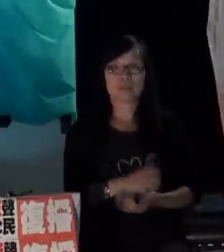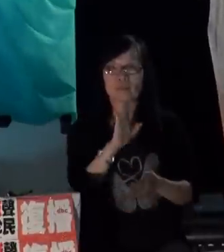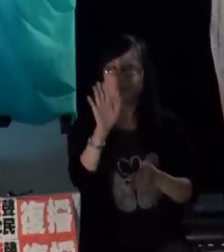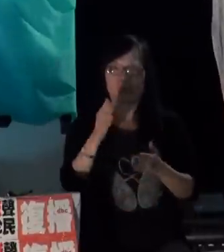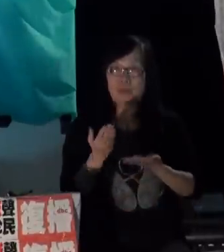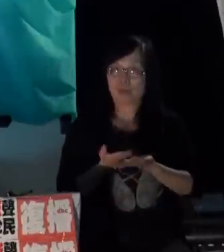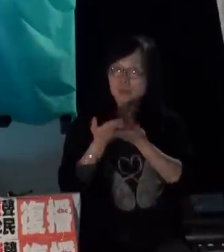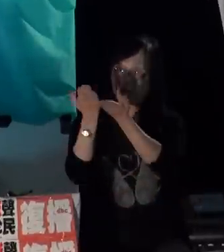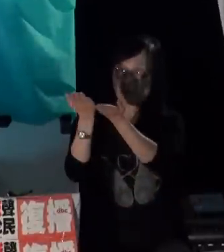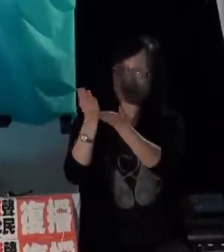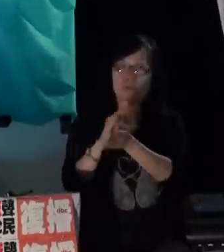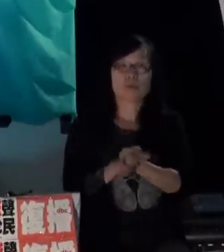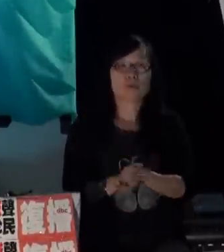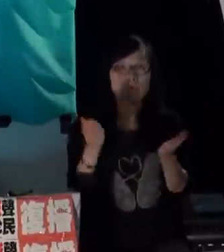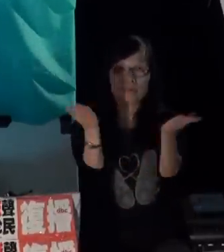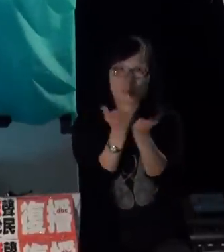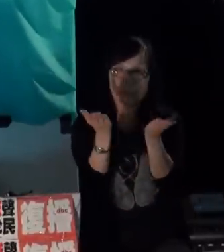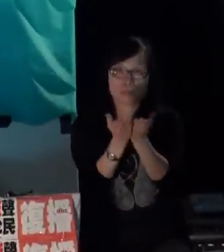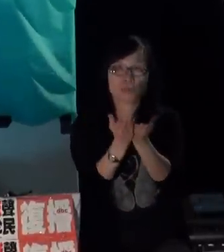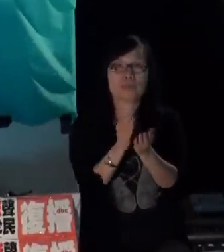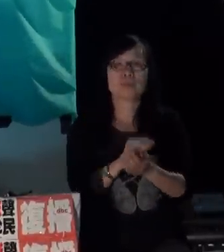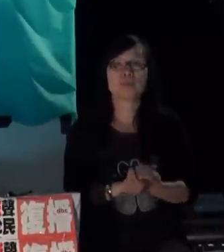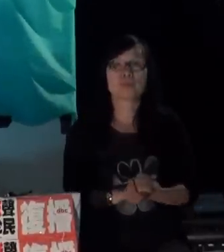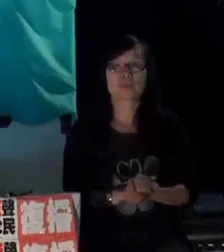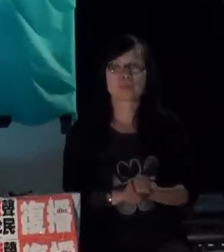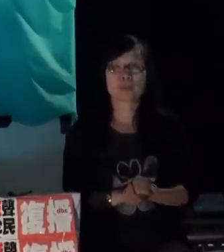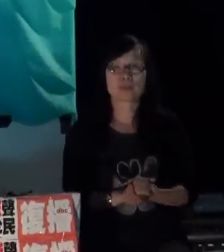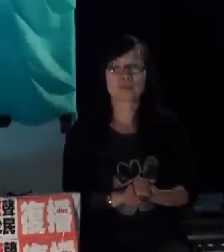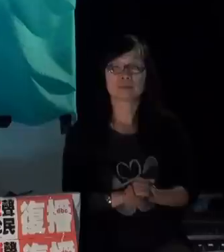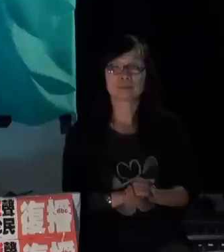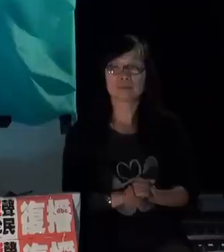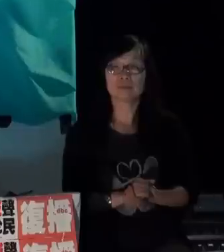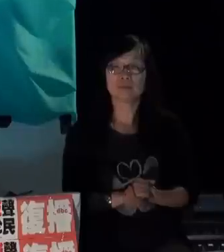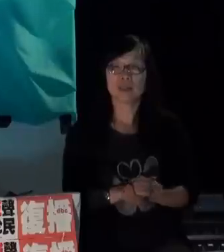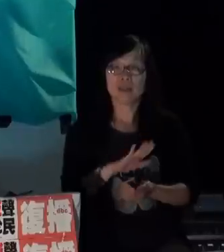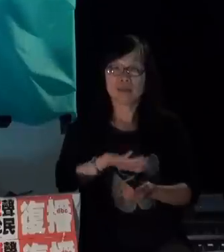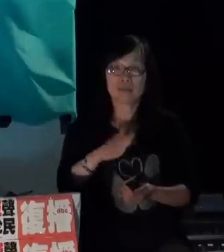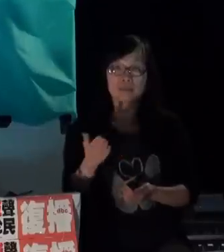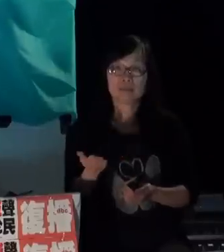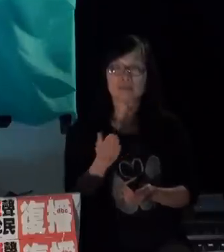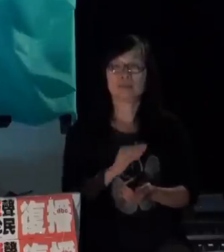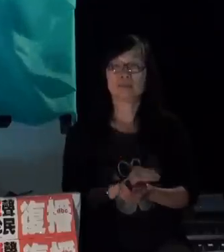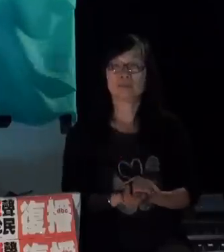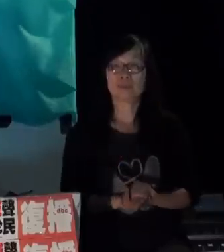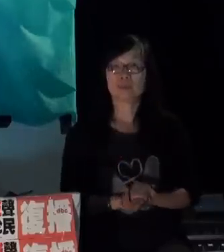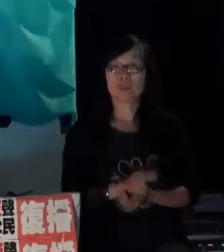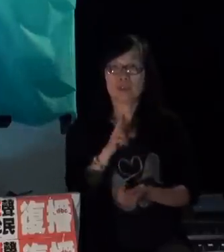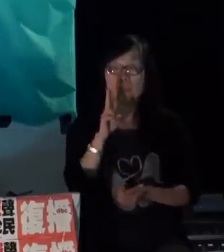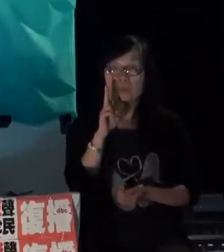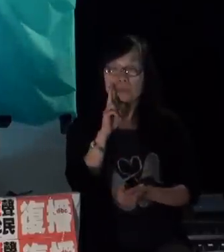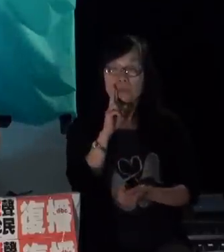咧大量嘅證據，唔使衰仔紙，佢講咗㗎啦， 搞咁。 但係如果